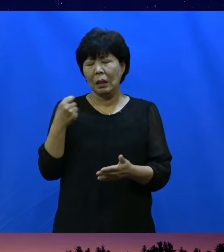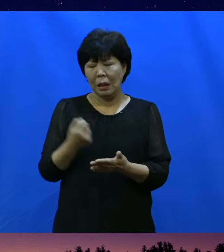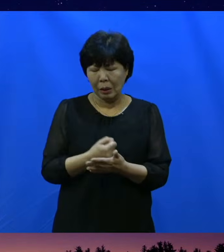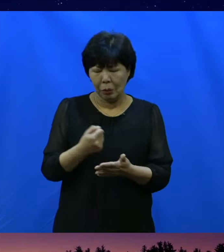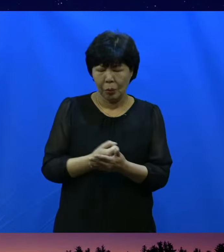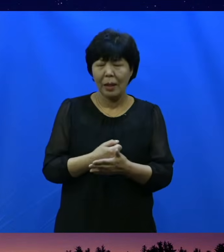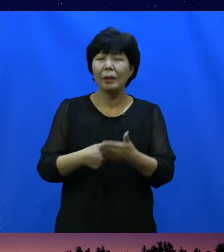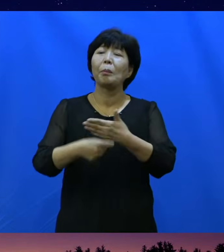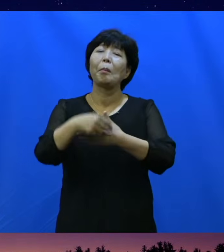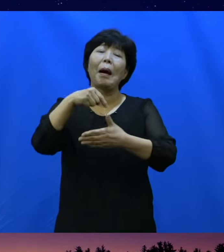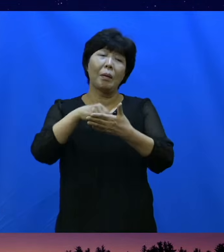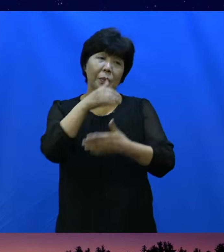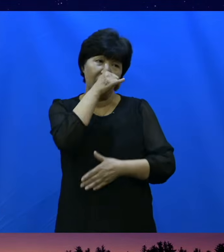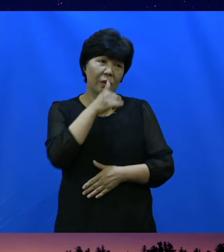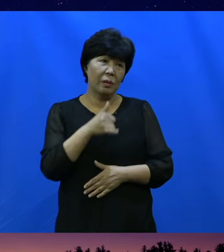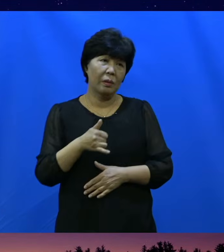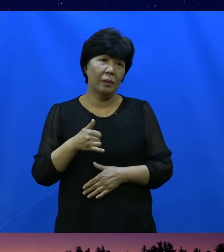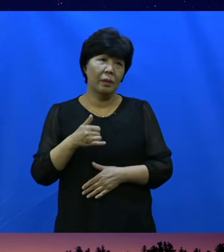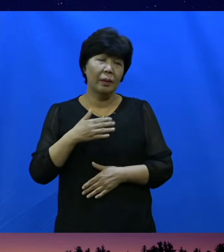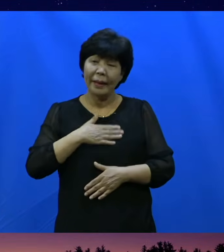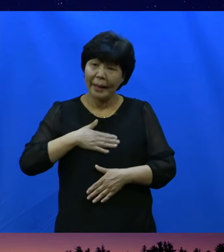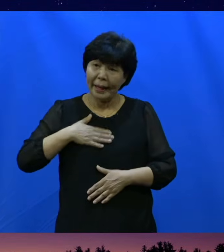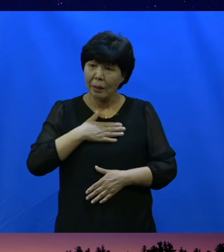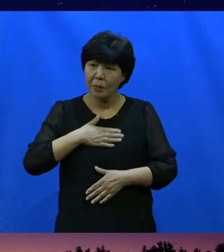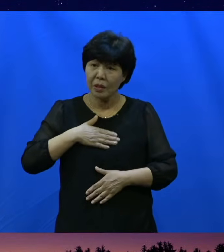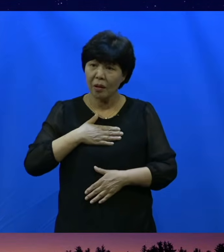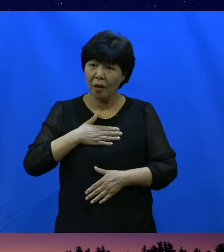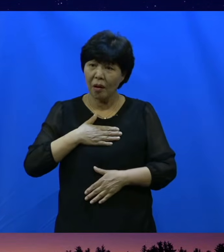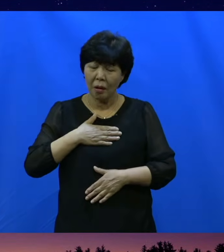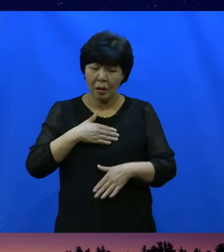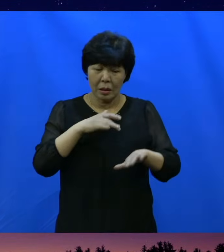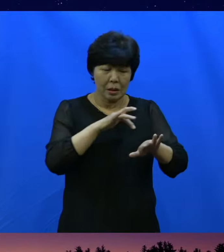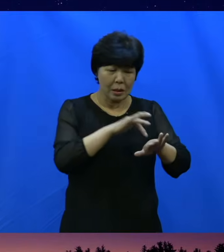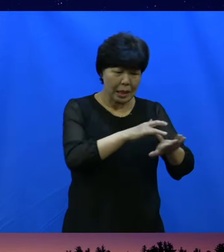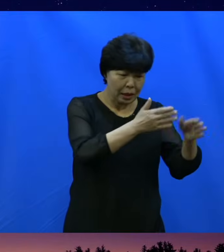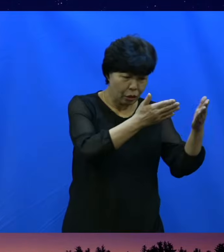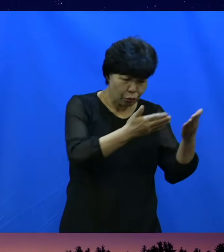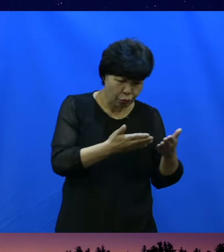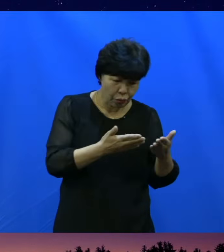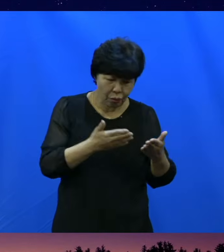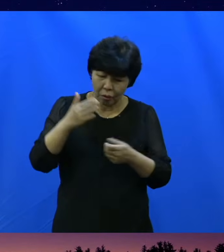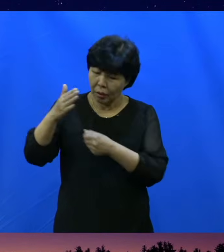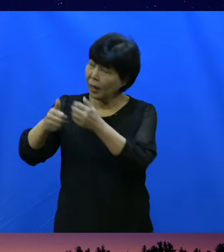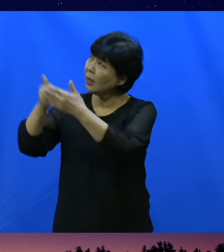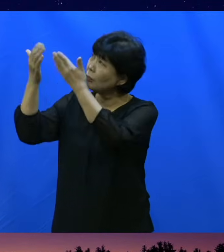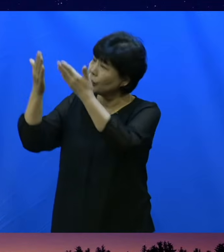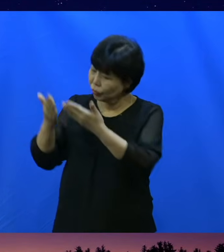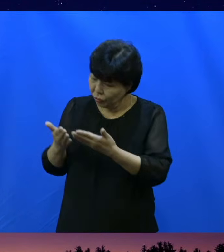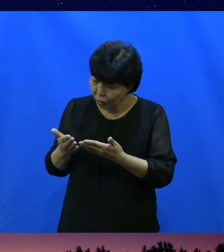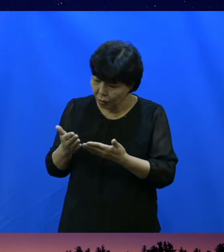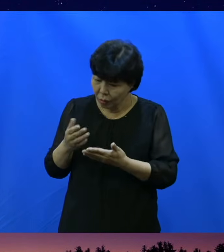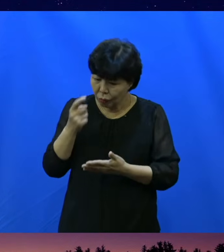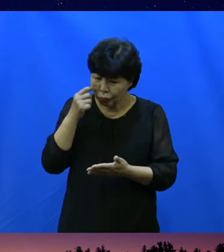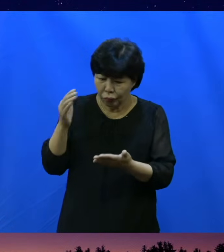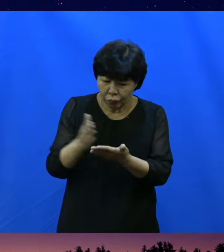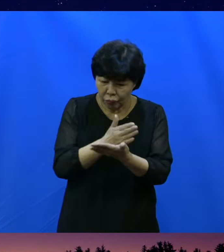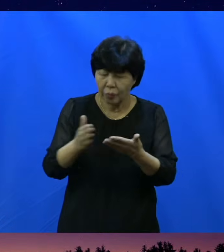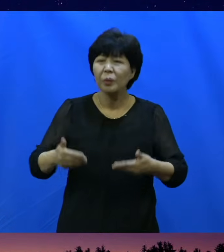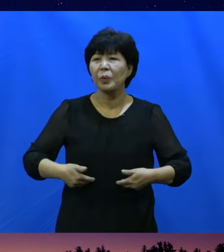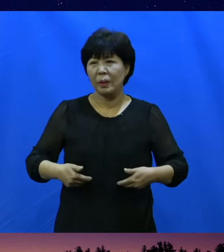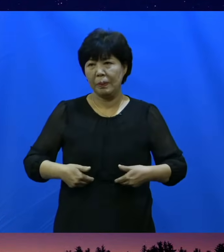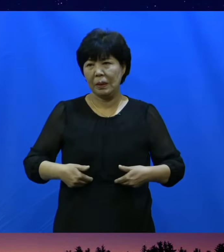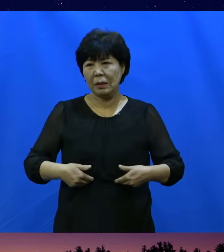그러니까 여러분, 내가 느끼는 감정이 어디로부터 온 것인가를 알 수 있어야 돼요. 이 감정이 어디로부터 온 거냐? 마귀가 나에게 주는